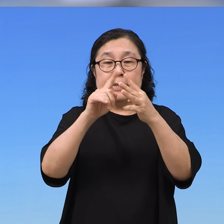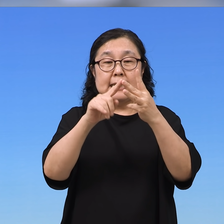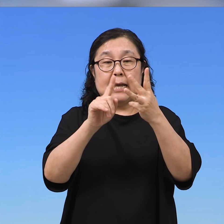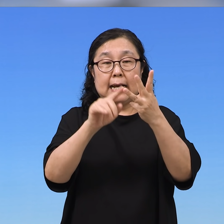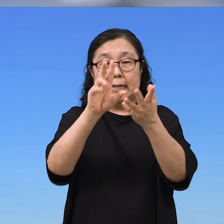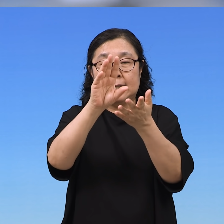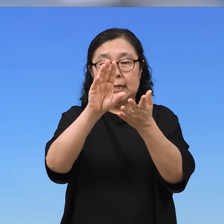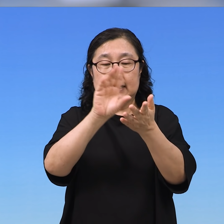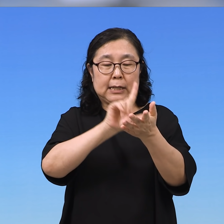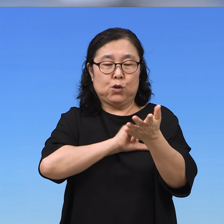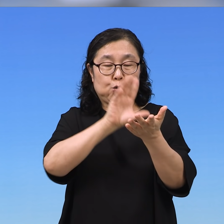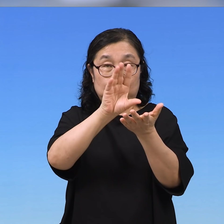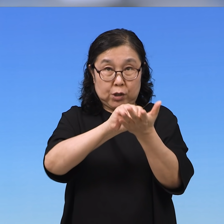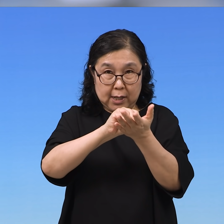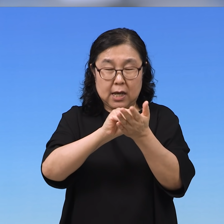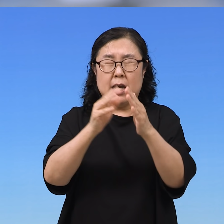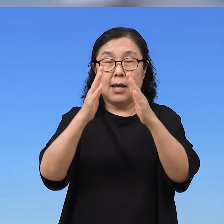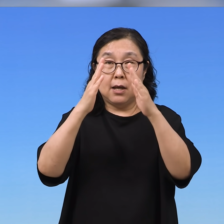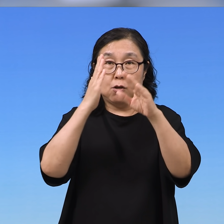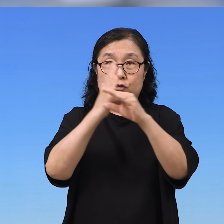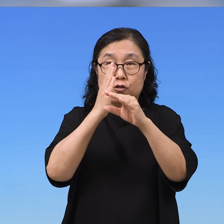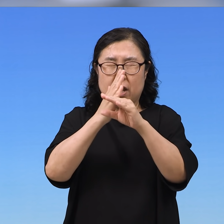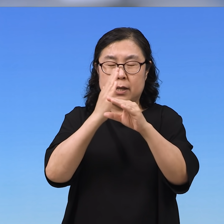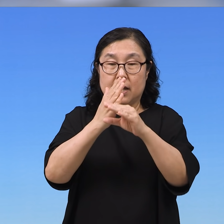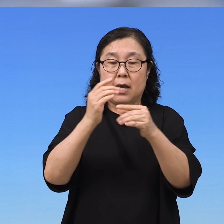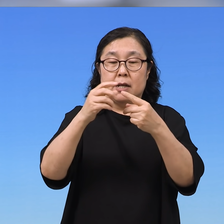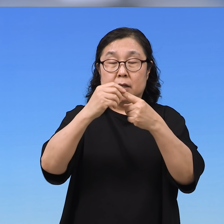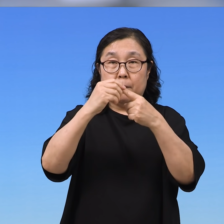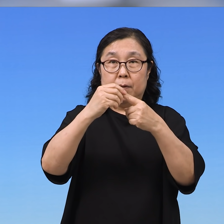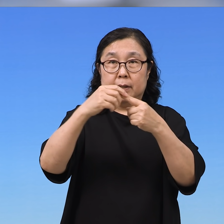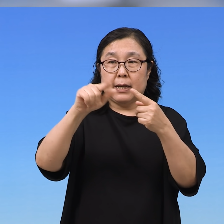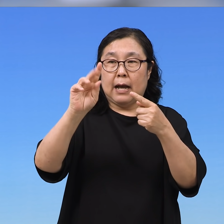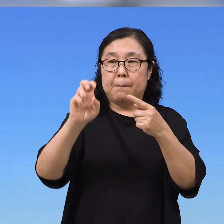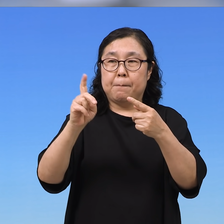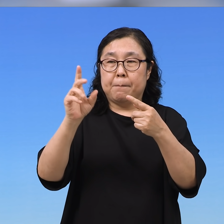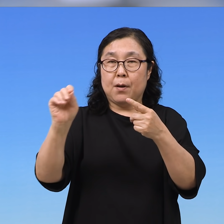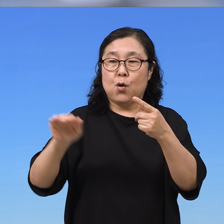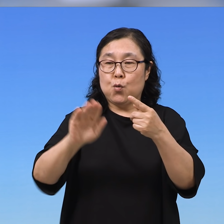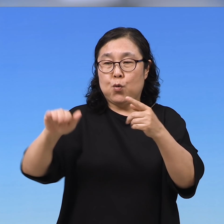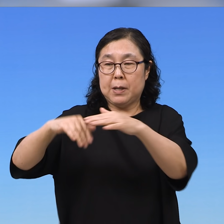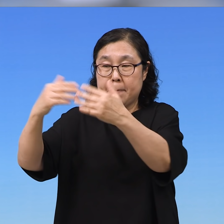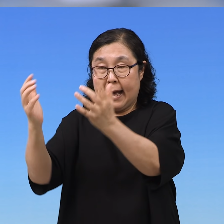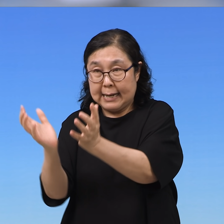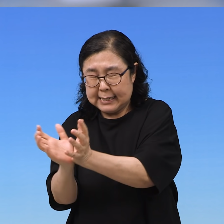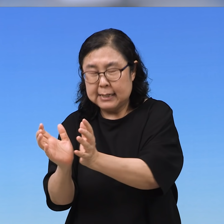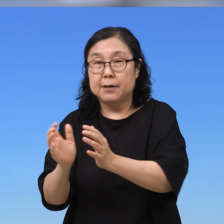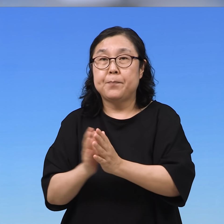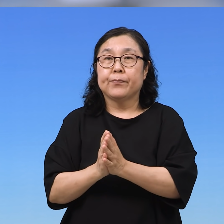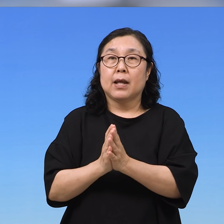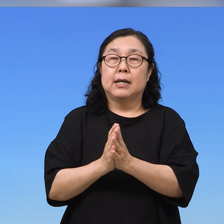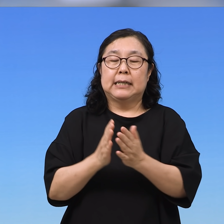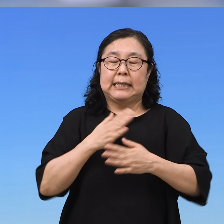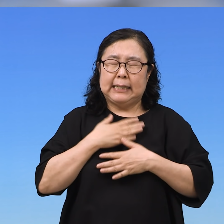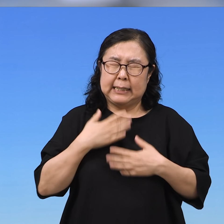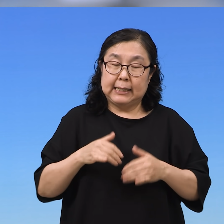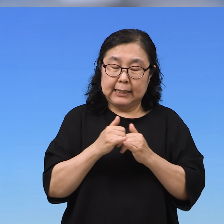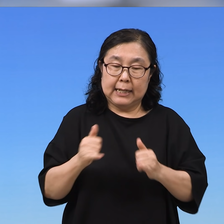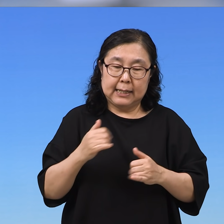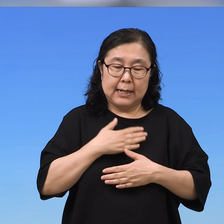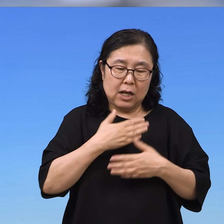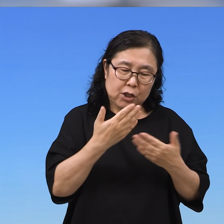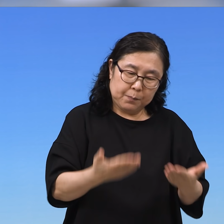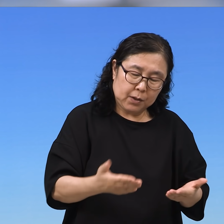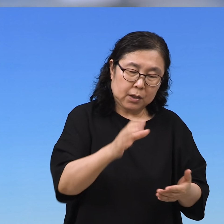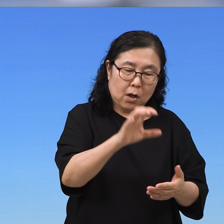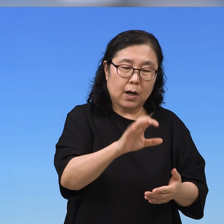이제 풀려가거든요. 하나는 이제 가평 우리 마을이 지친 자들의 쉼터가 되도록 거기에 너무